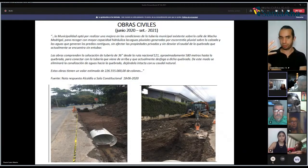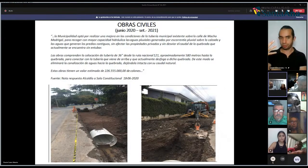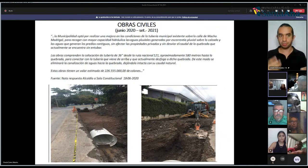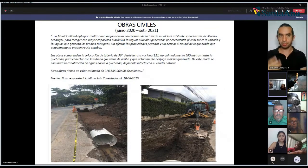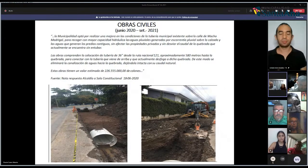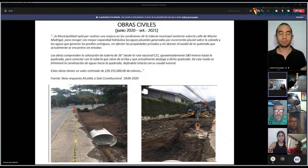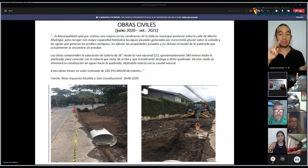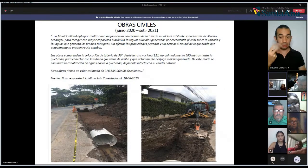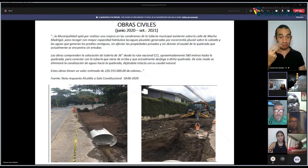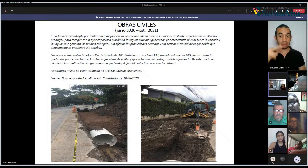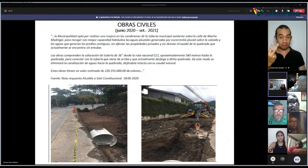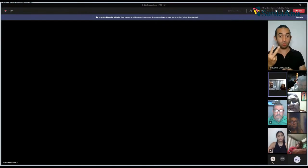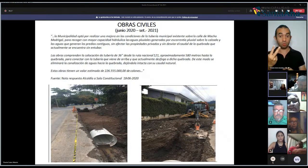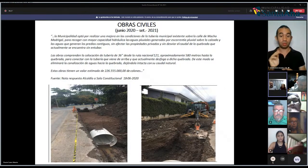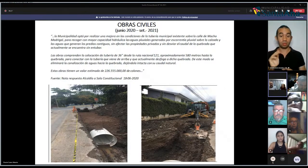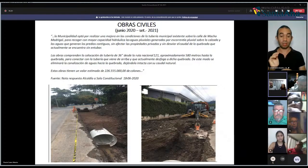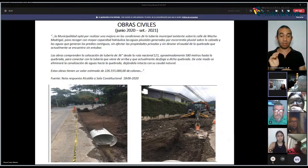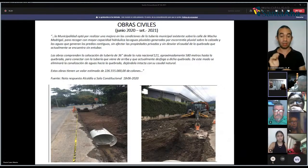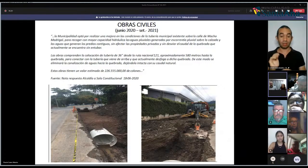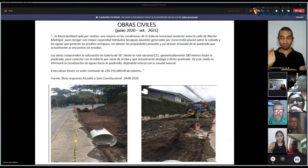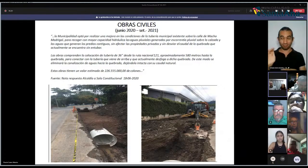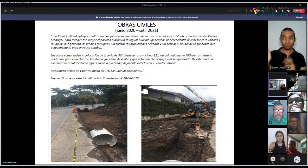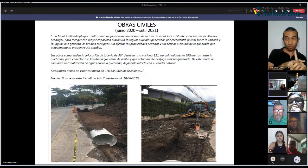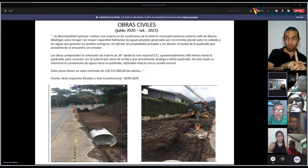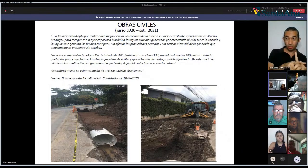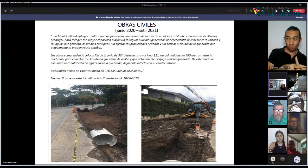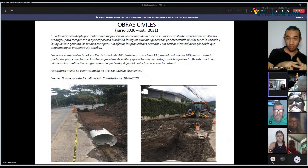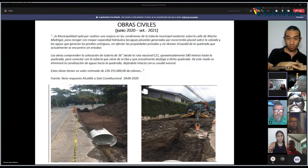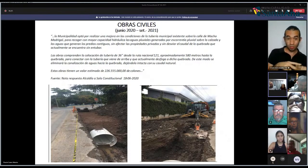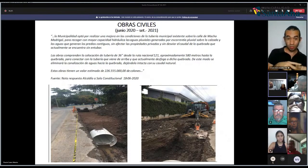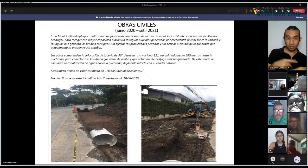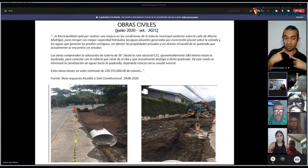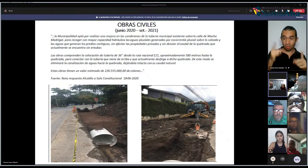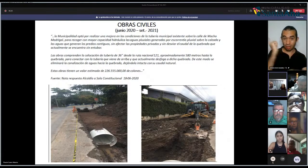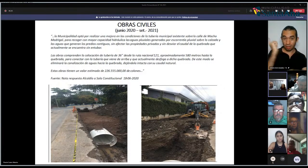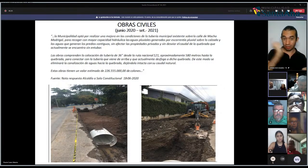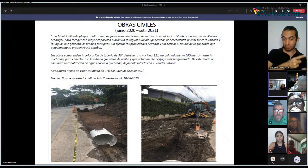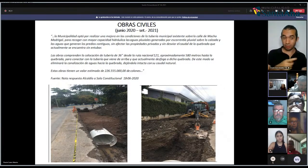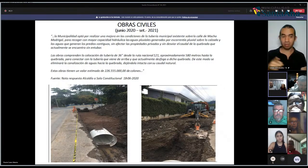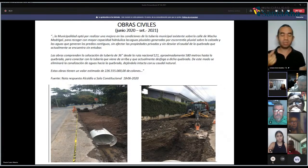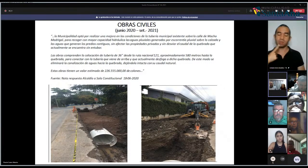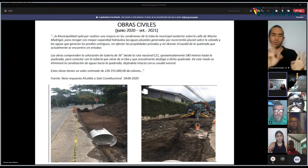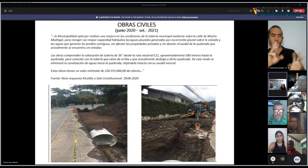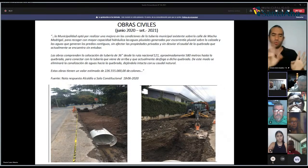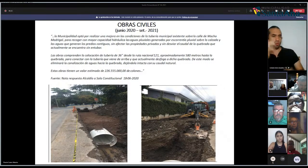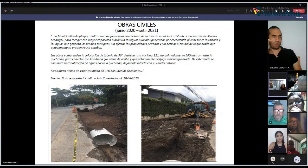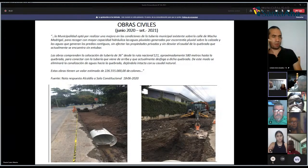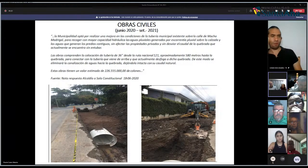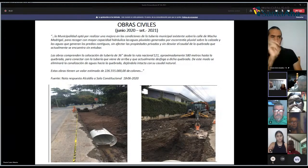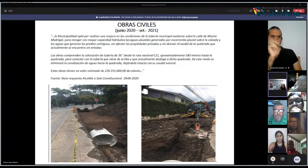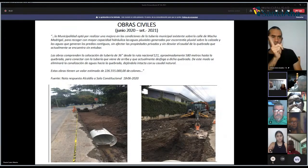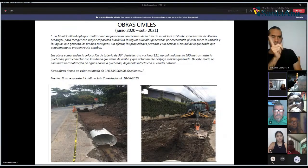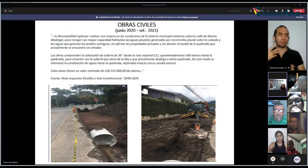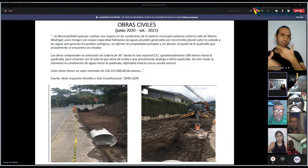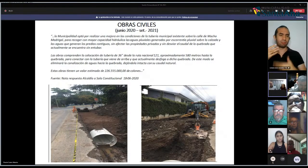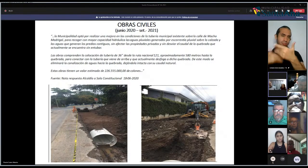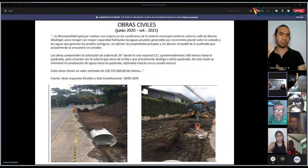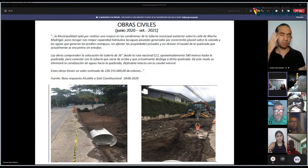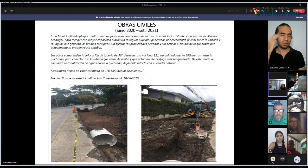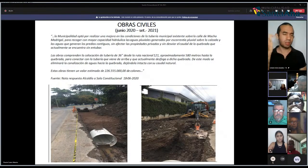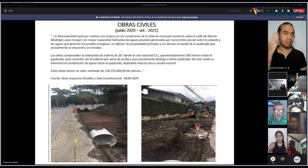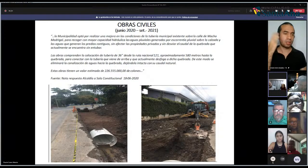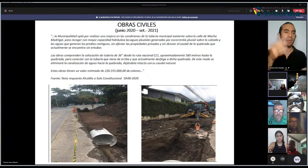de sentencia entonces la sala declaró sin lugar la inejecución de sentencia tomando en cuenta que la municipalidad demostró